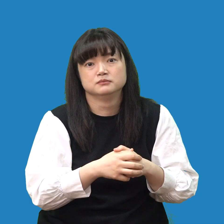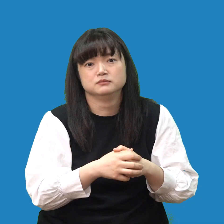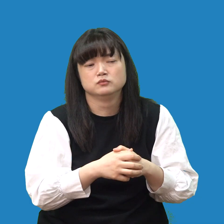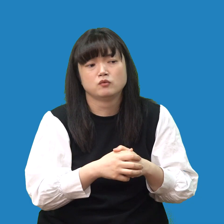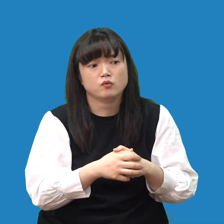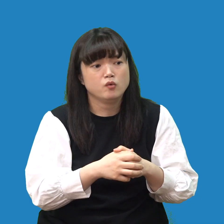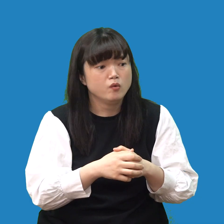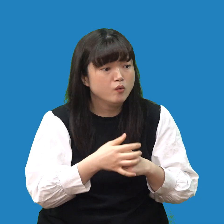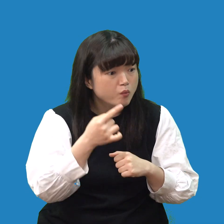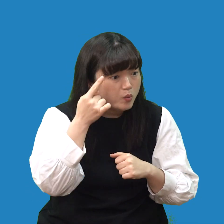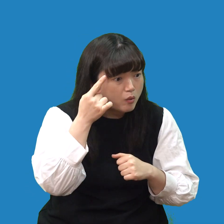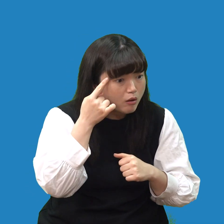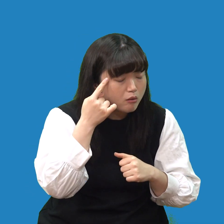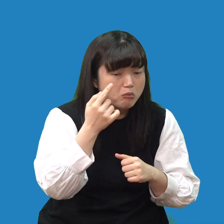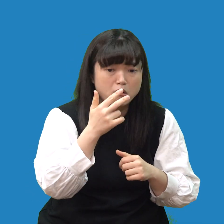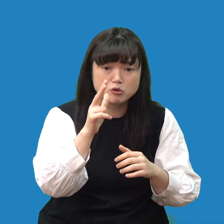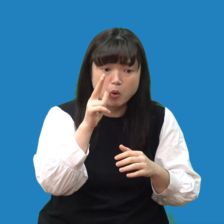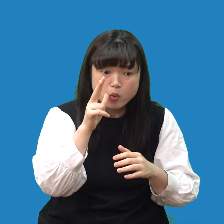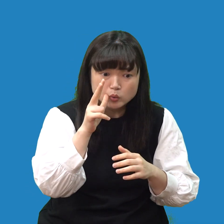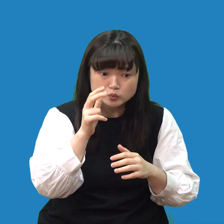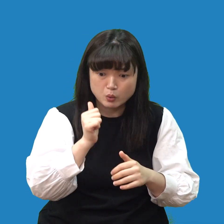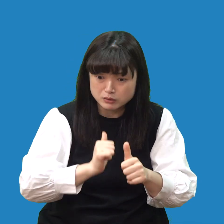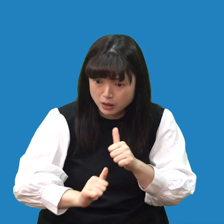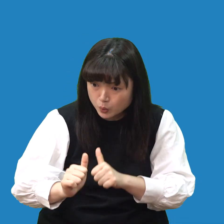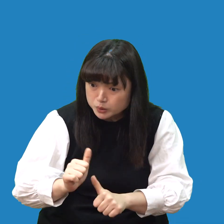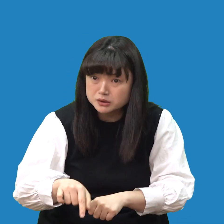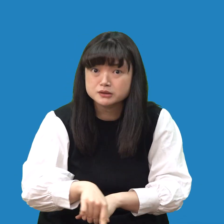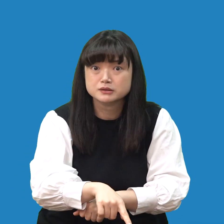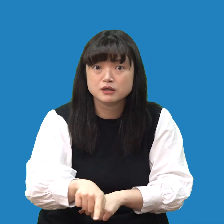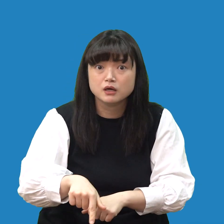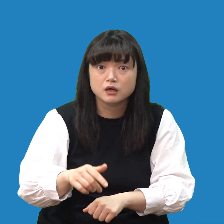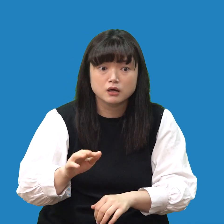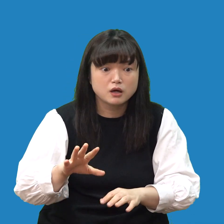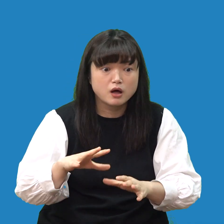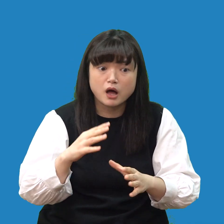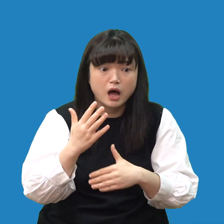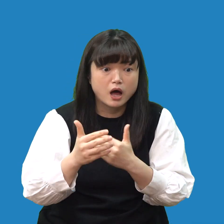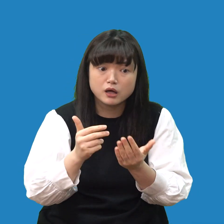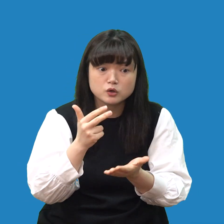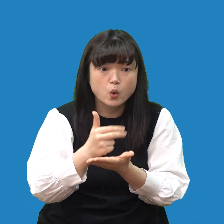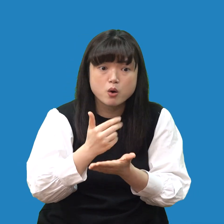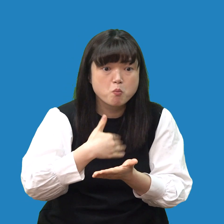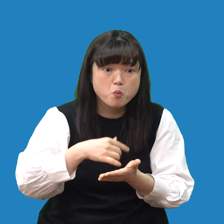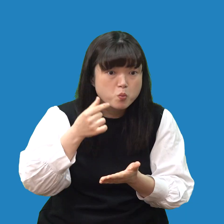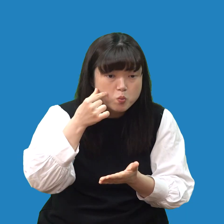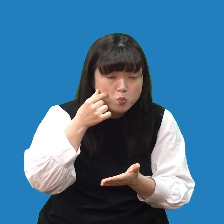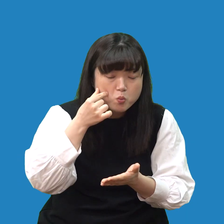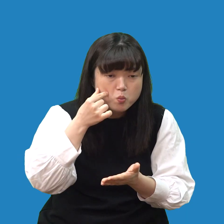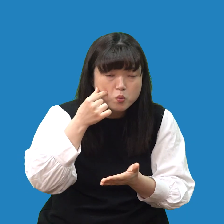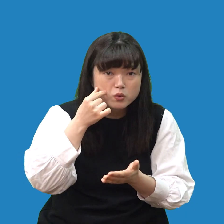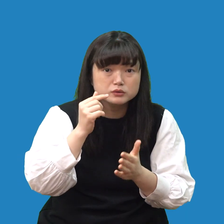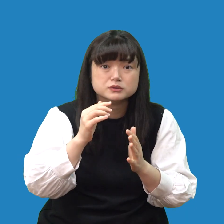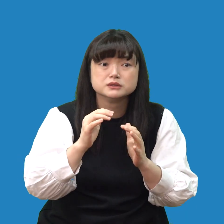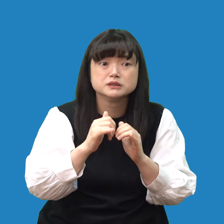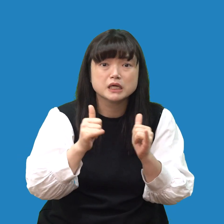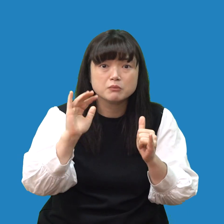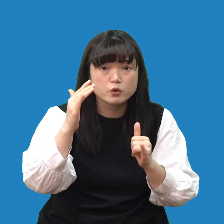아니, 어쩌다가 여호수아 다음 세대가 다른 세대가 되어버렸습니까? 이유가